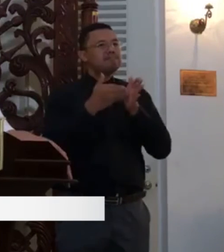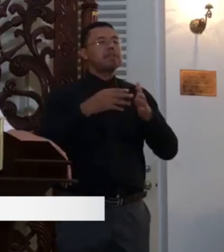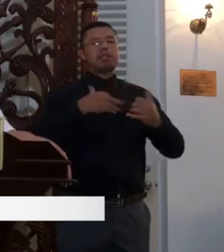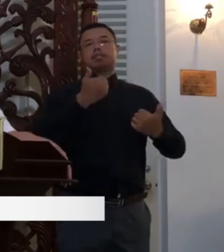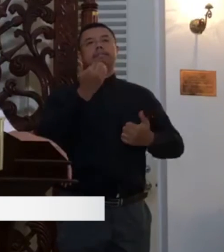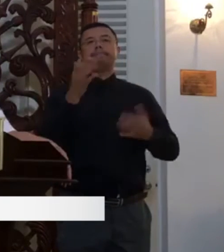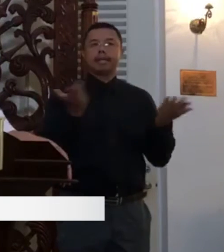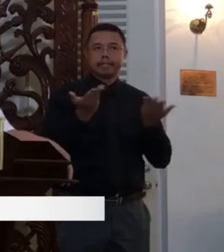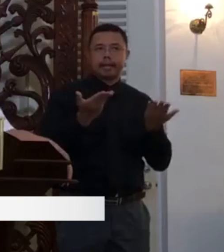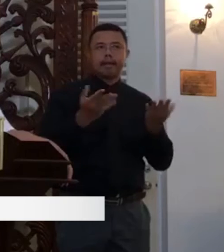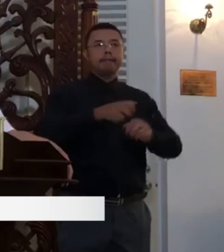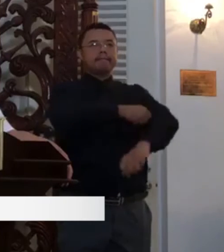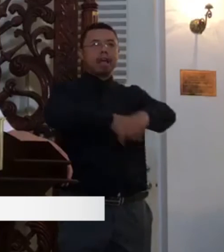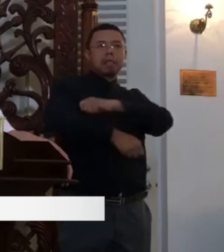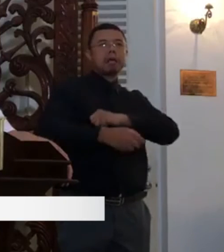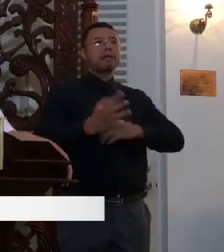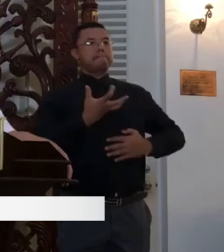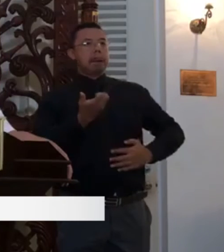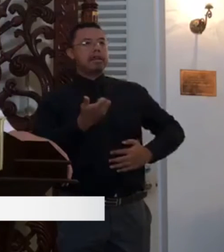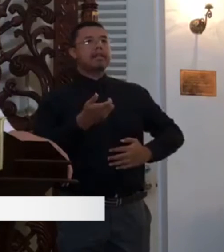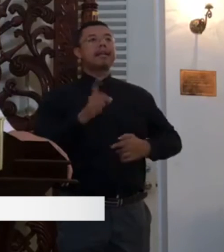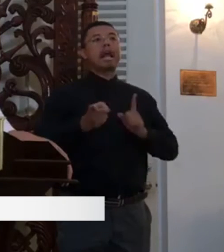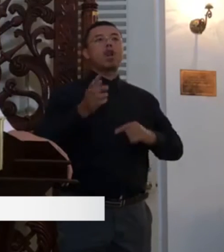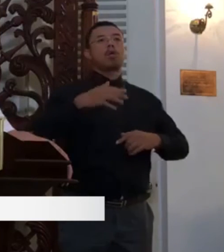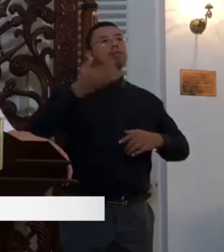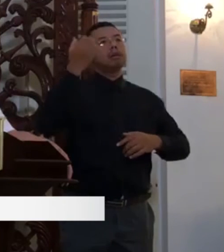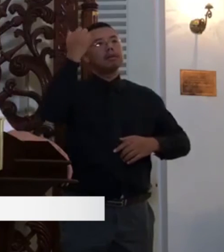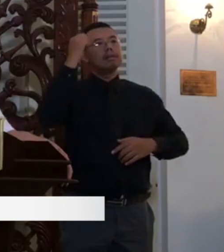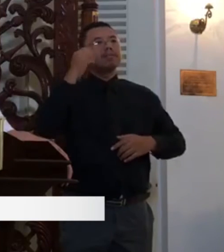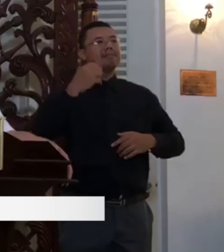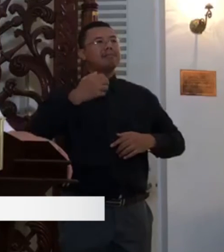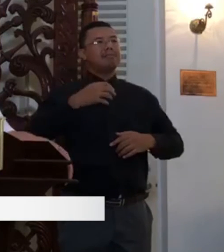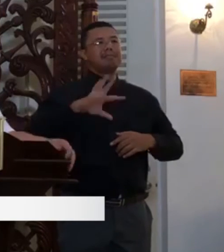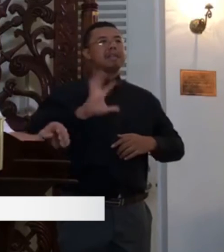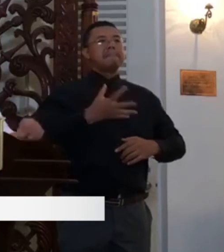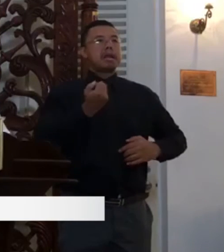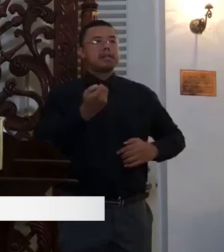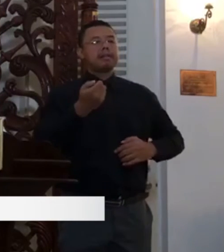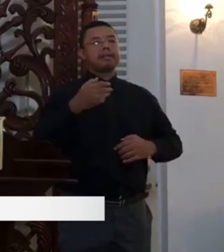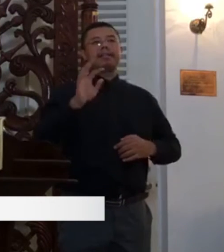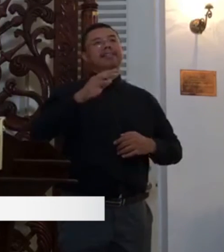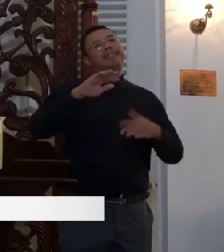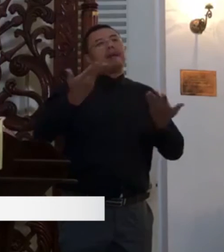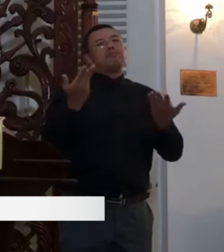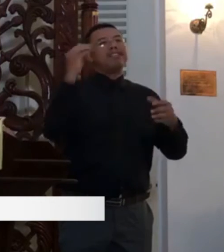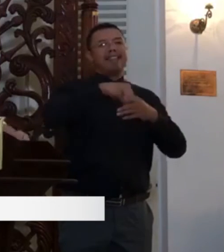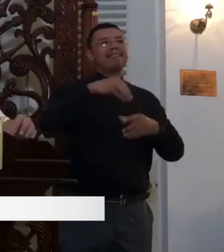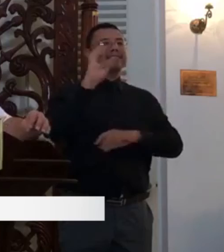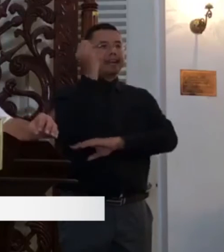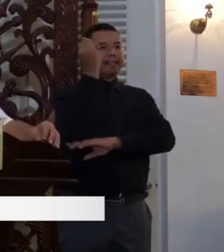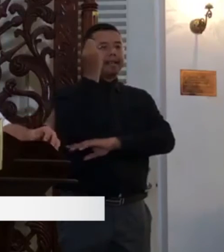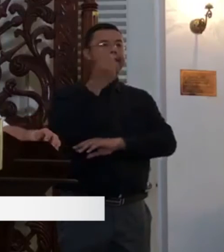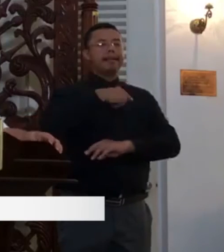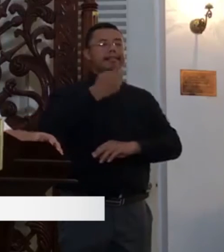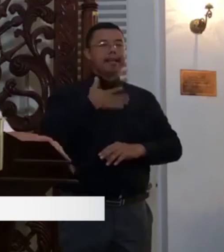menghadapi tantangan, tidak datang untuk mengadu nasib di kota ini. Karena itu, saya percaya keuletan